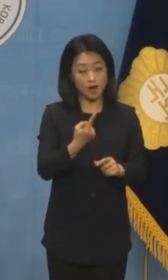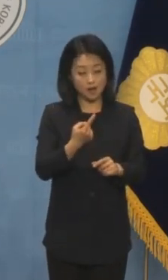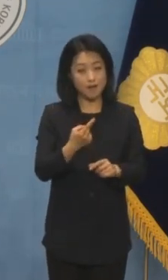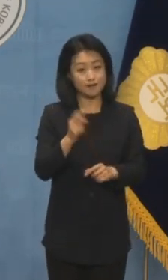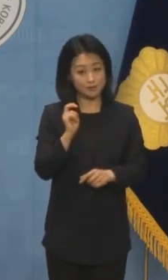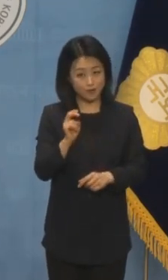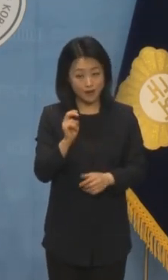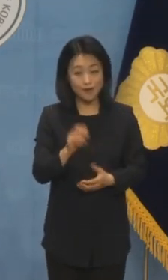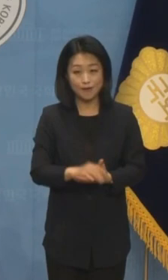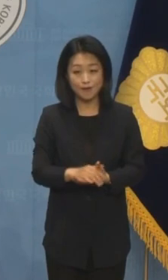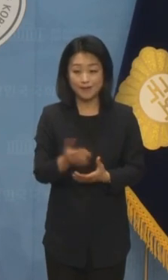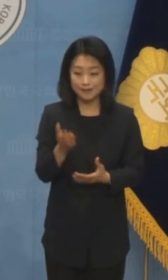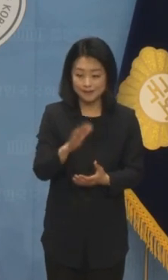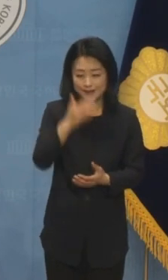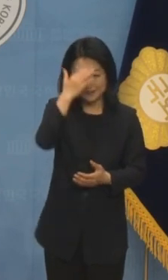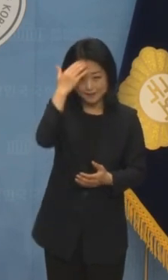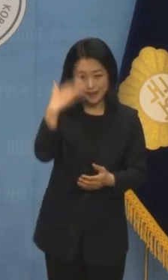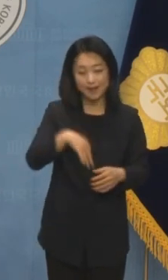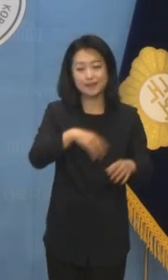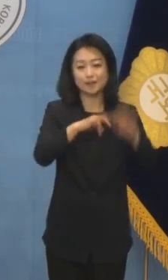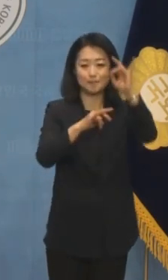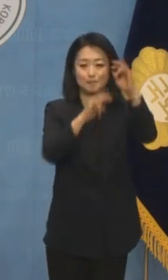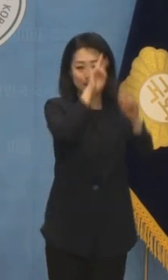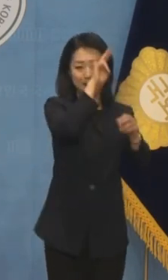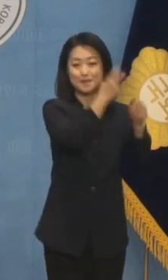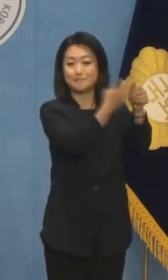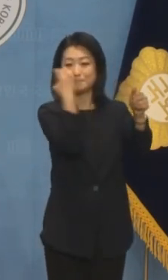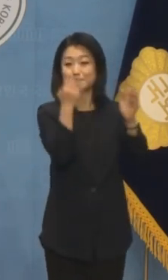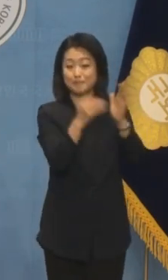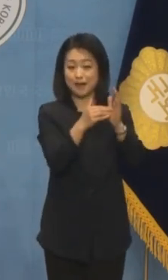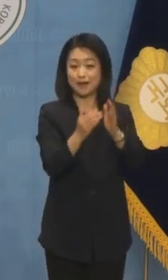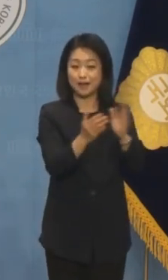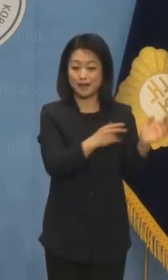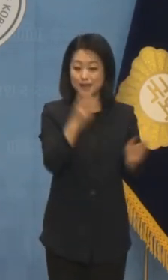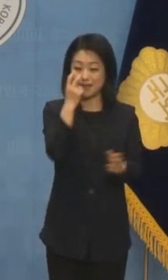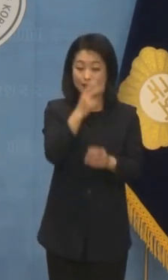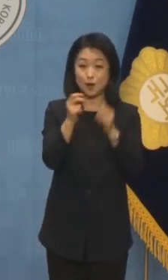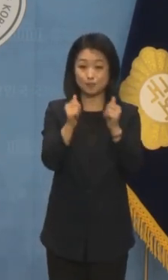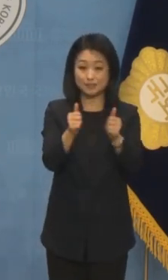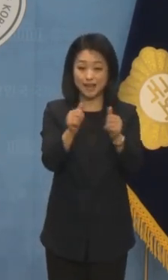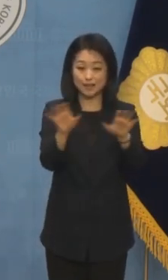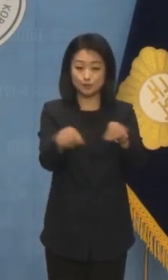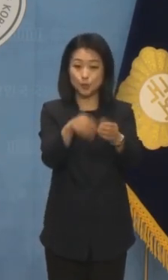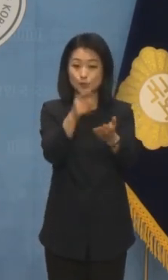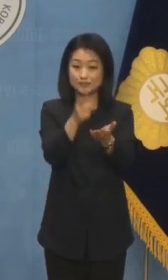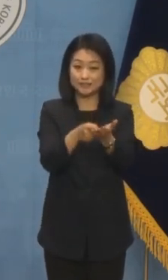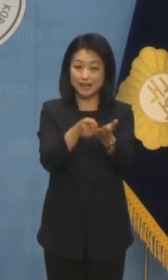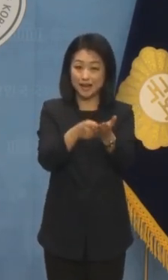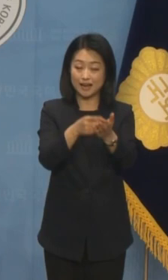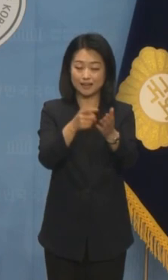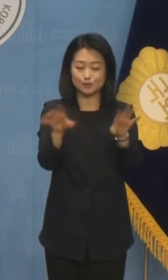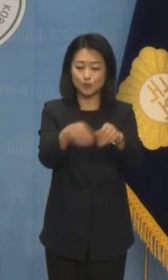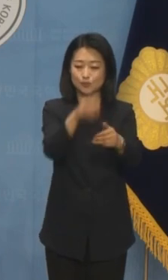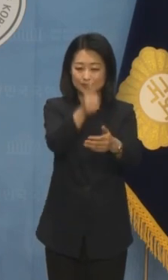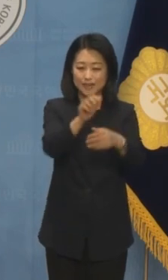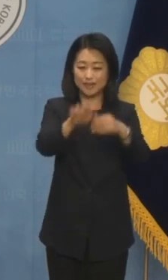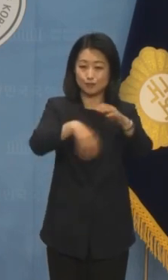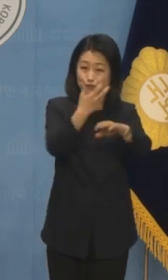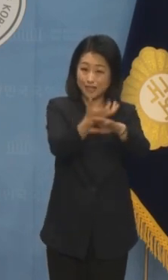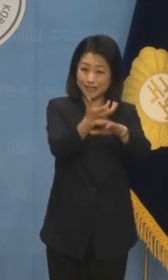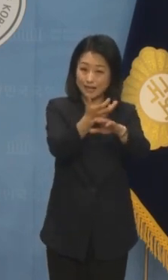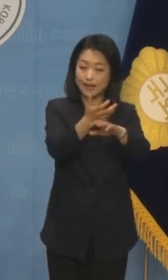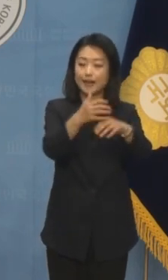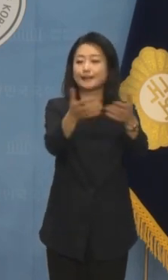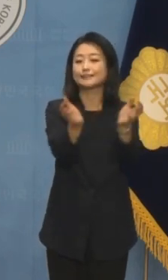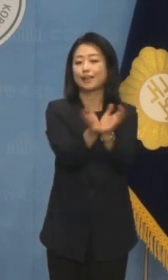이른바 추윤 갈등 프레임은 윤석열 검찰총장의 검찰 쿠데타 세력이 만든 것에 불과합니다. 보수